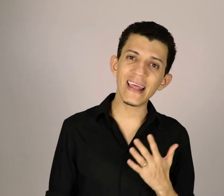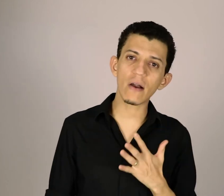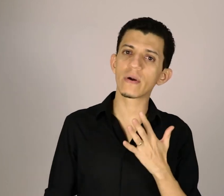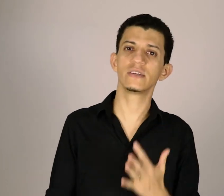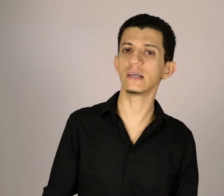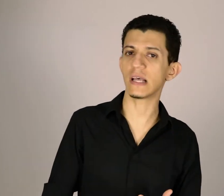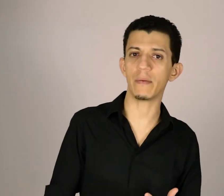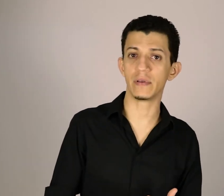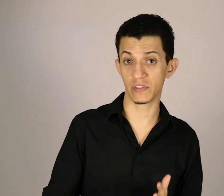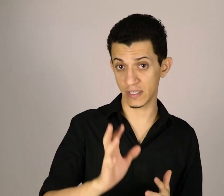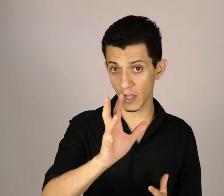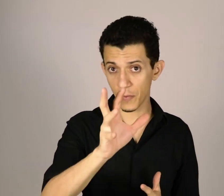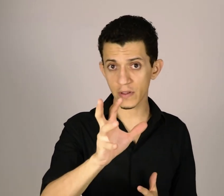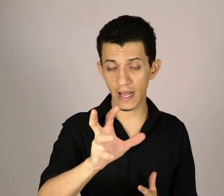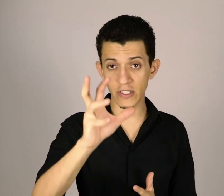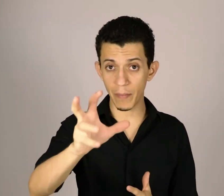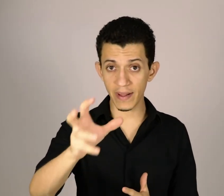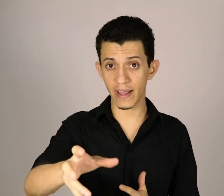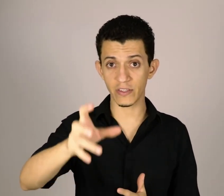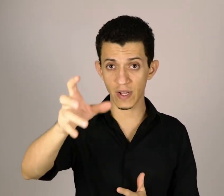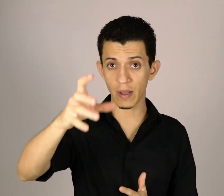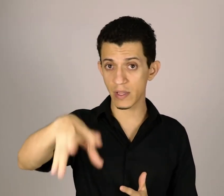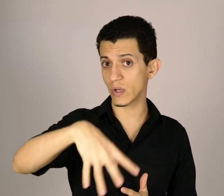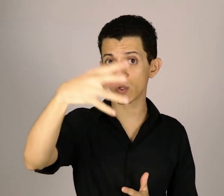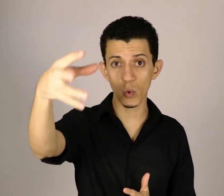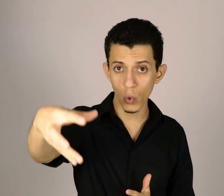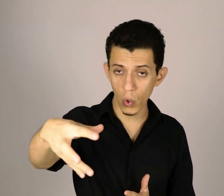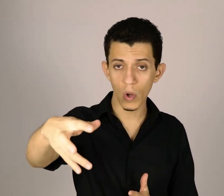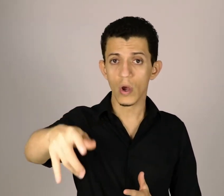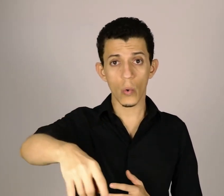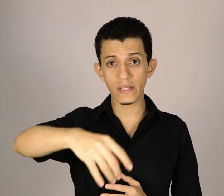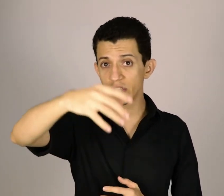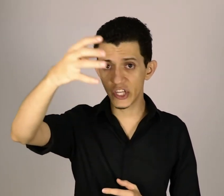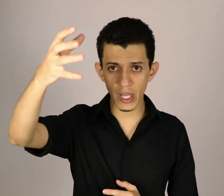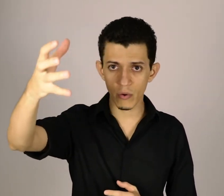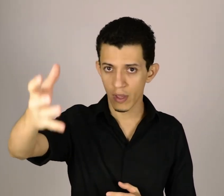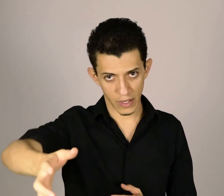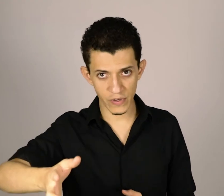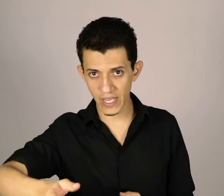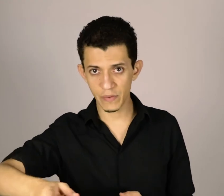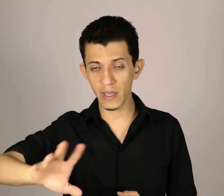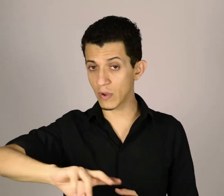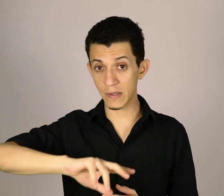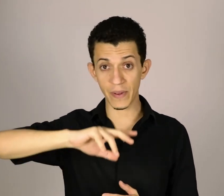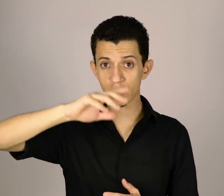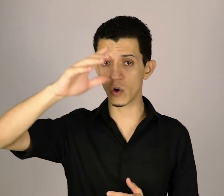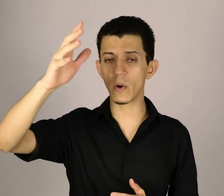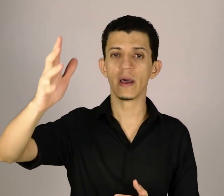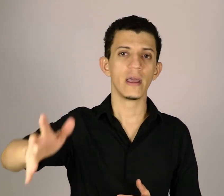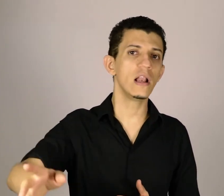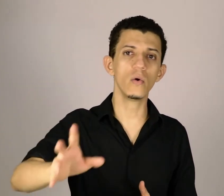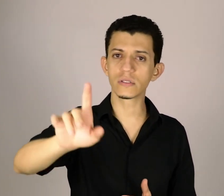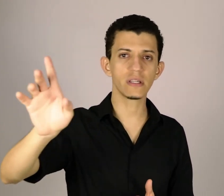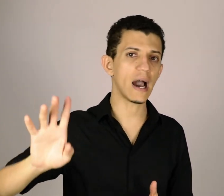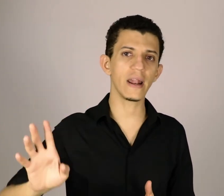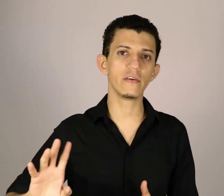com quem já sabe. Se você tem a oportunidade de aprender diretamente com esse guru, com esse gênio que você admira, com essa pessoa ilustre na área que você